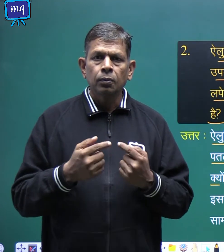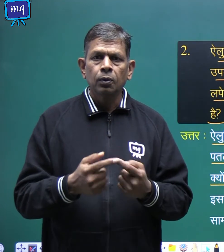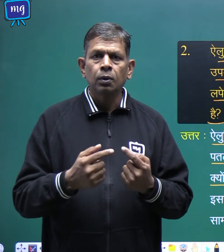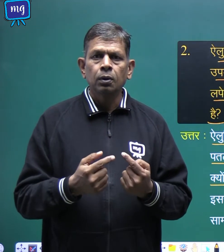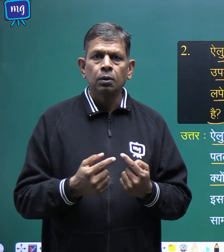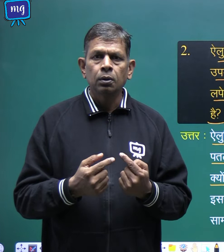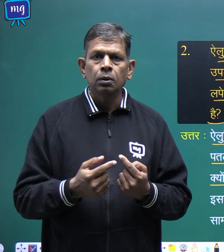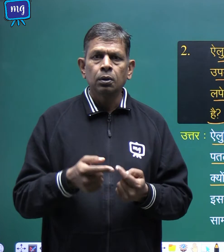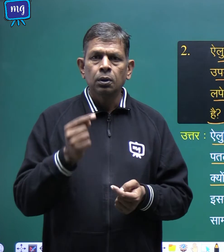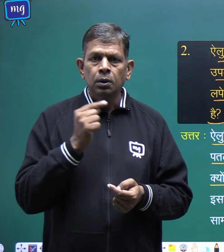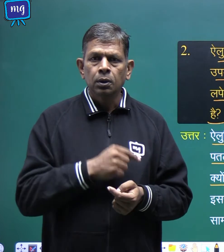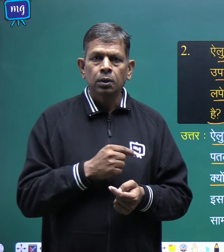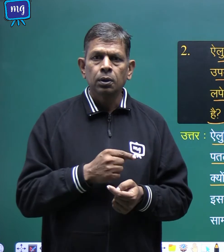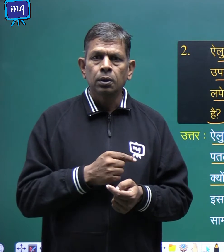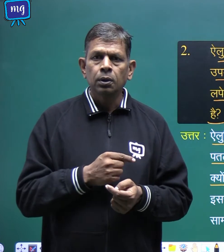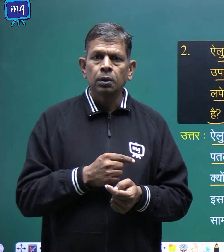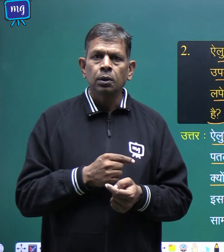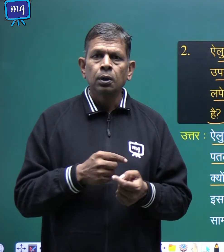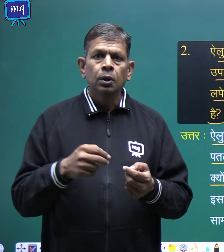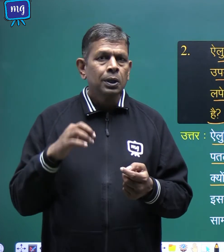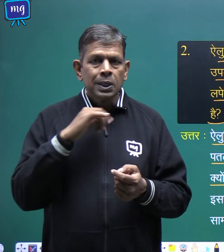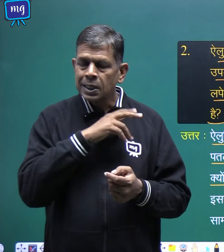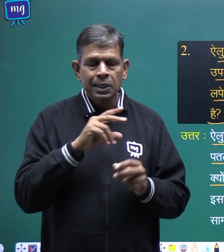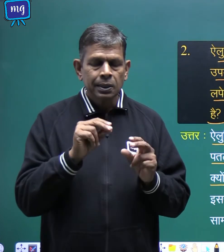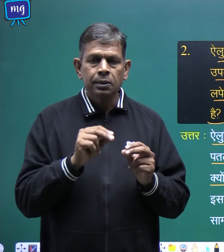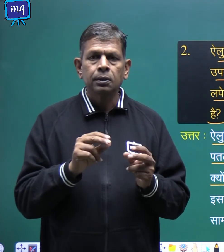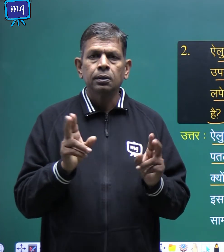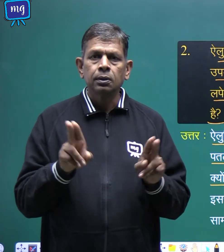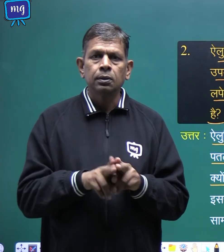क्योंकि यह संक्षारक रोधी है।